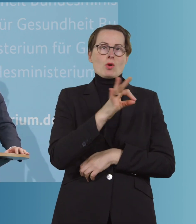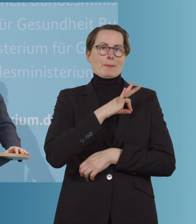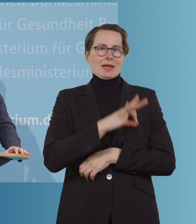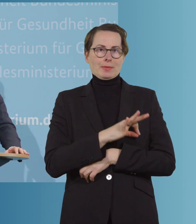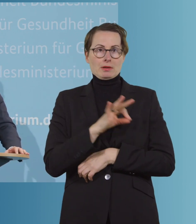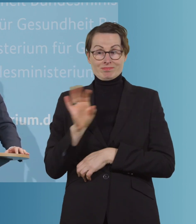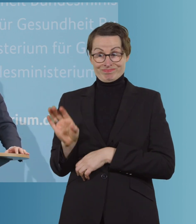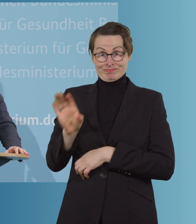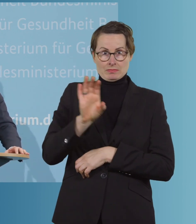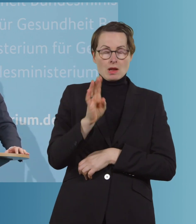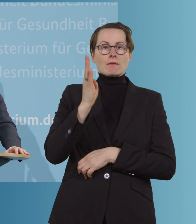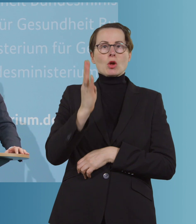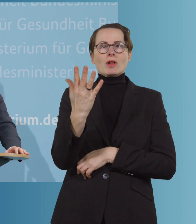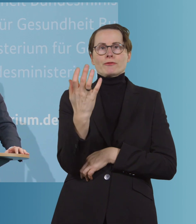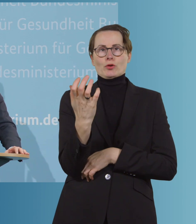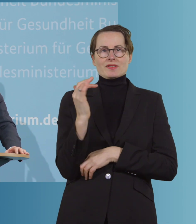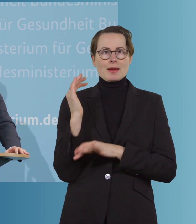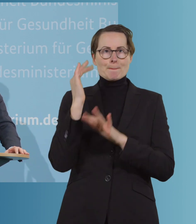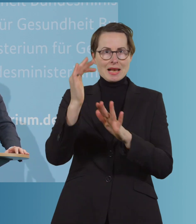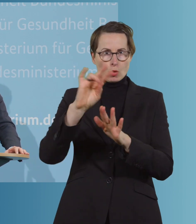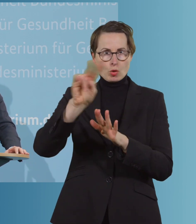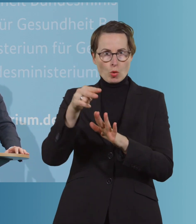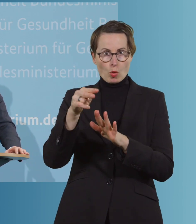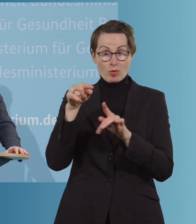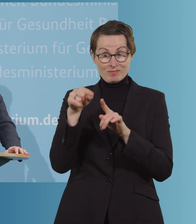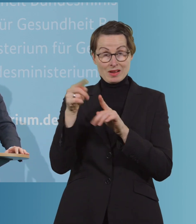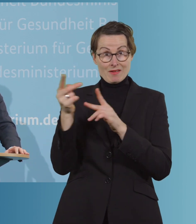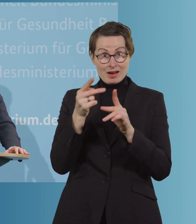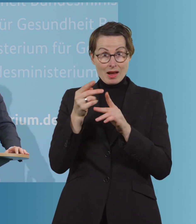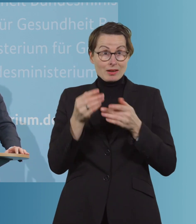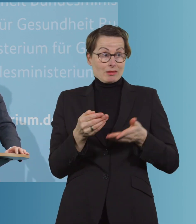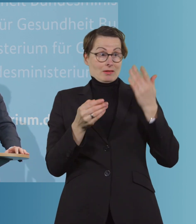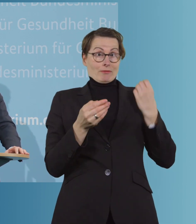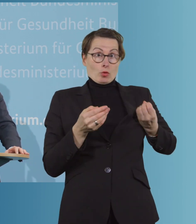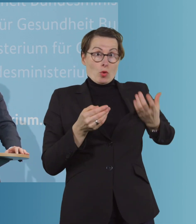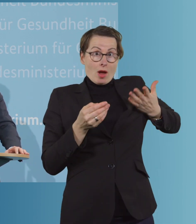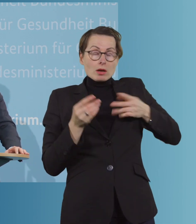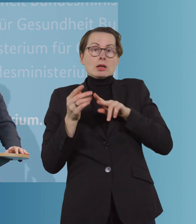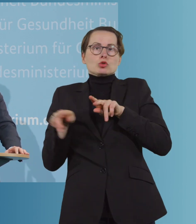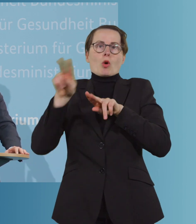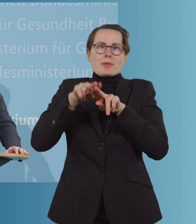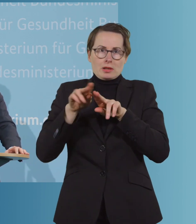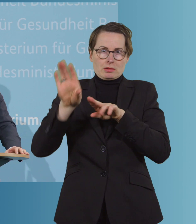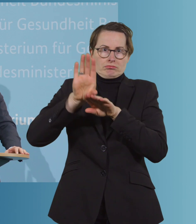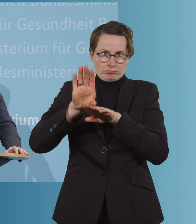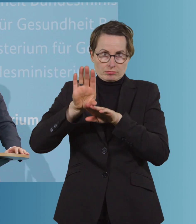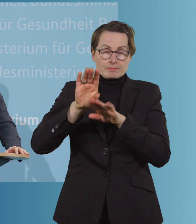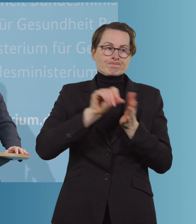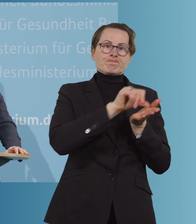450 Millionen Euro. Das ist mehr als doppelt so viel als im Frühjahr. Diese Mittel werden an die Krankenhäuser verteilt,